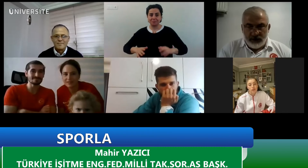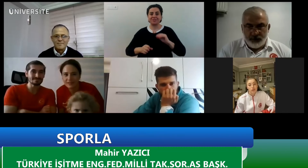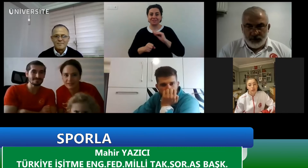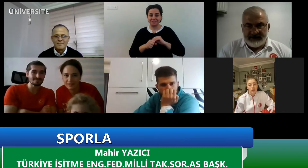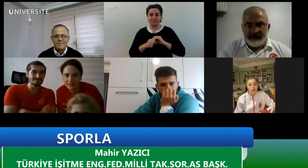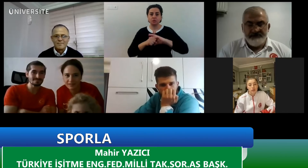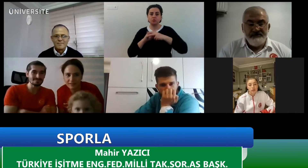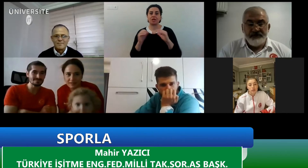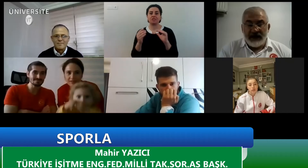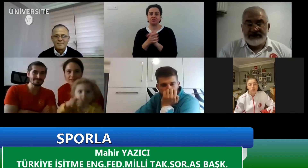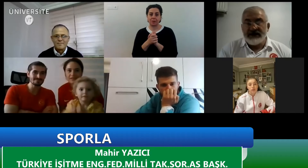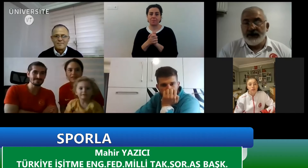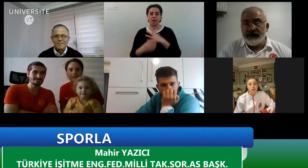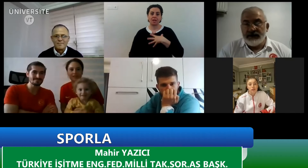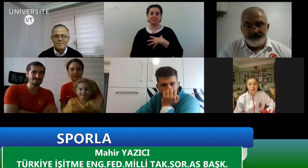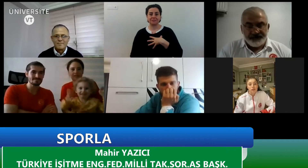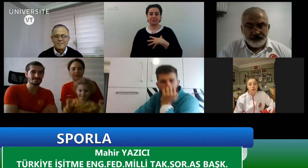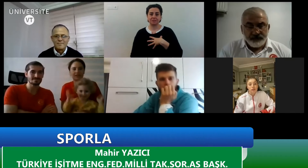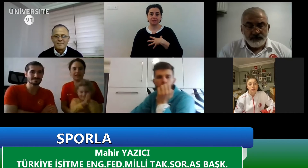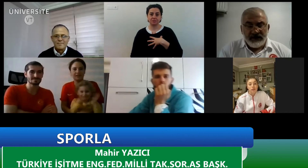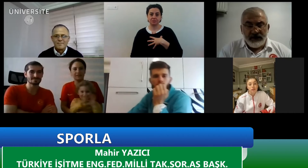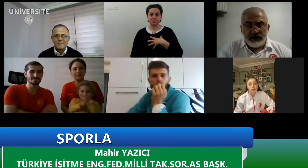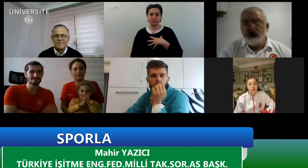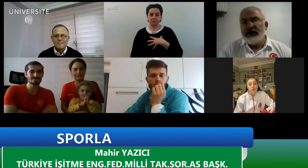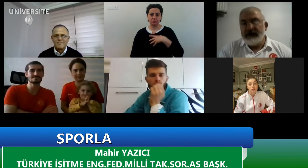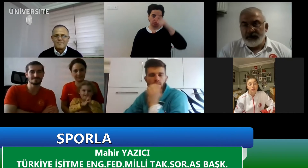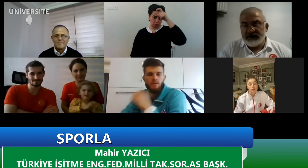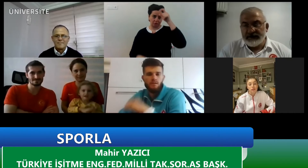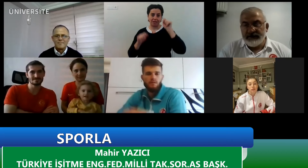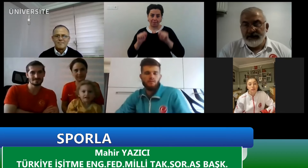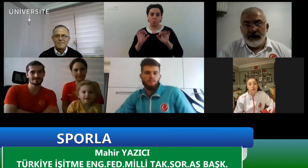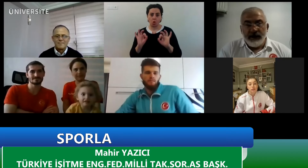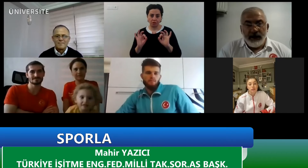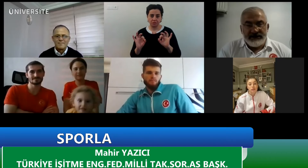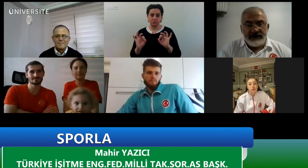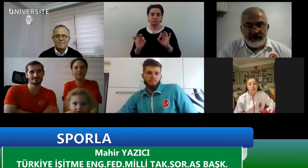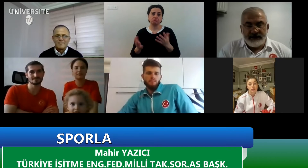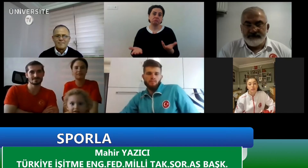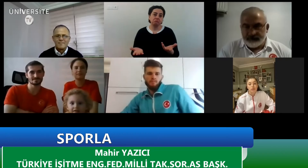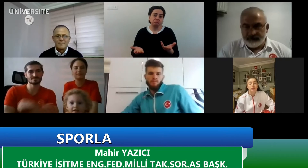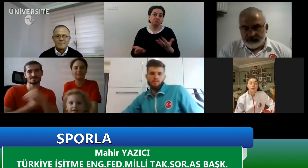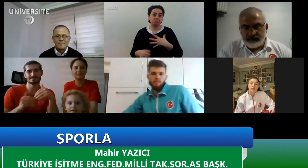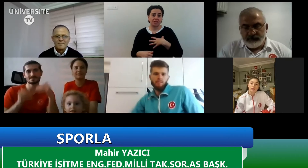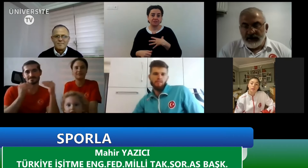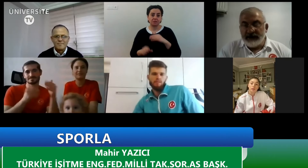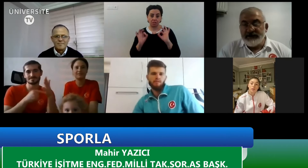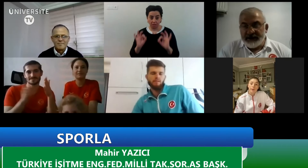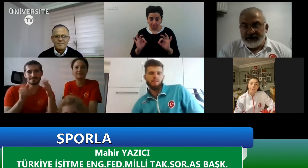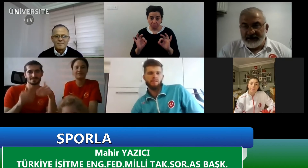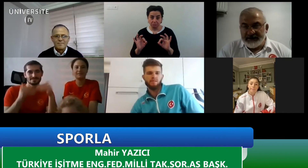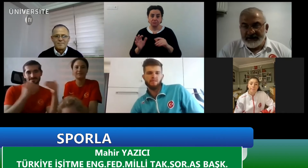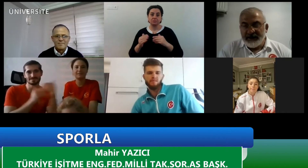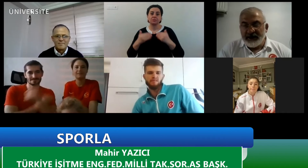Dünya Şampiyonası Haziran ayında Türkiye'de yapılacaktı. Haziran'dan